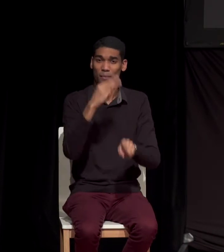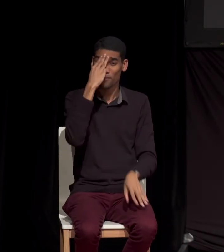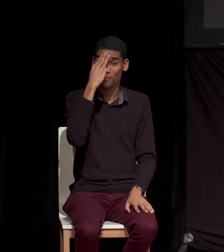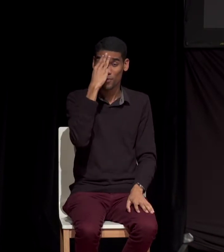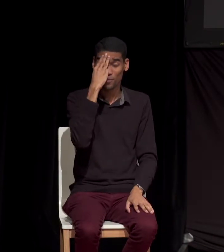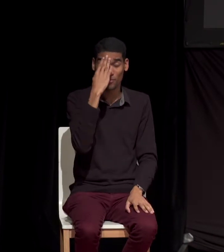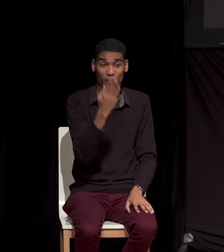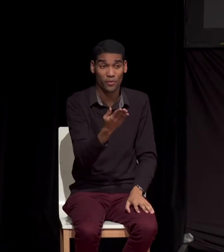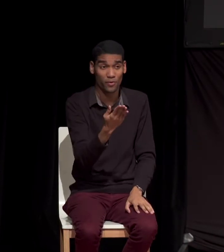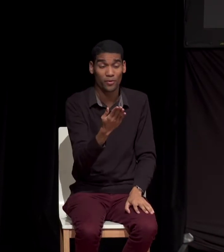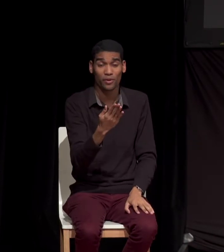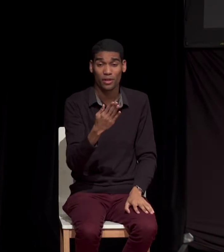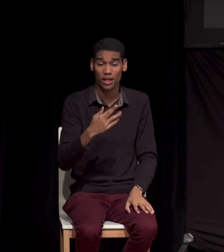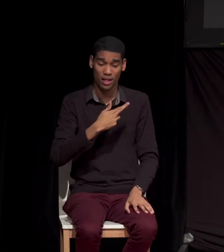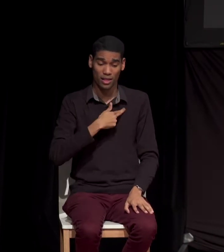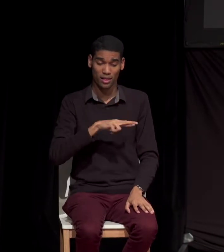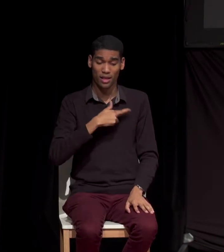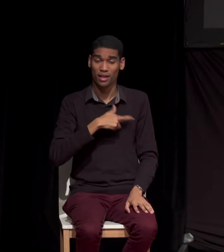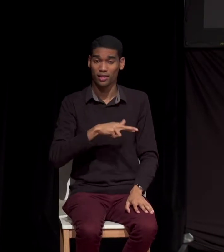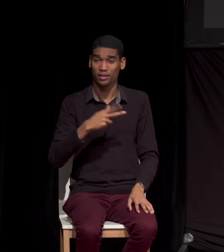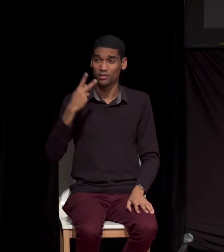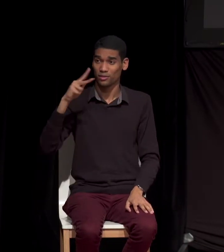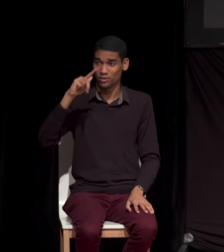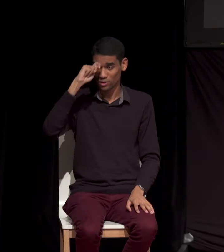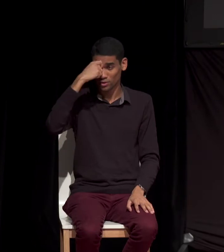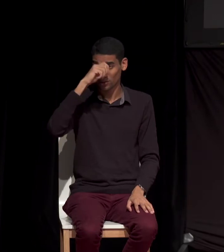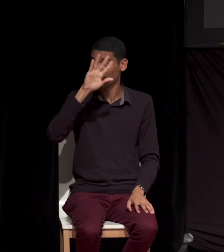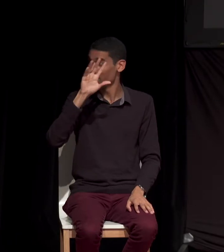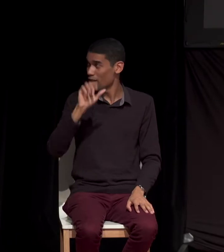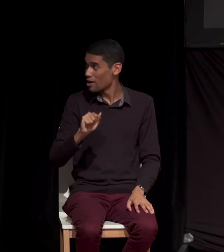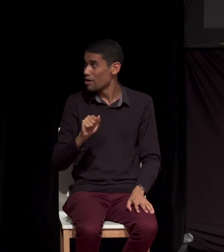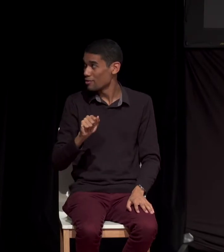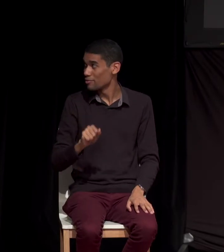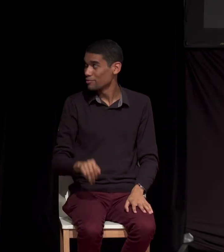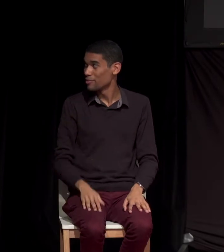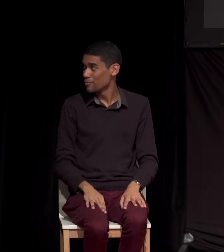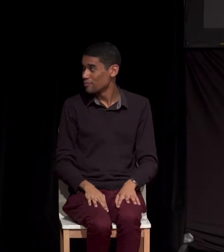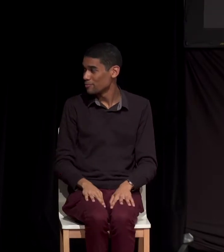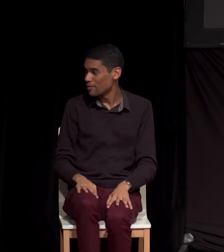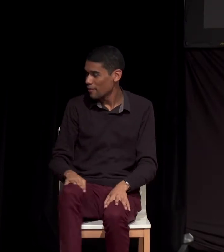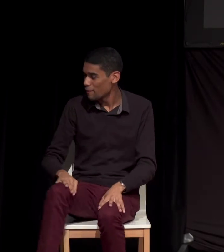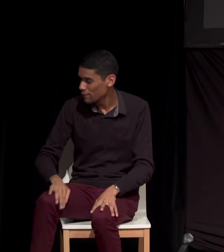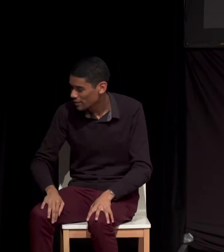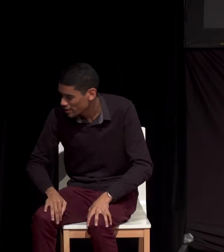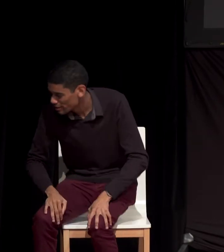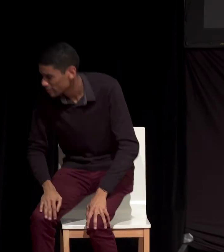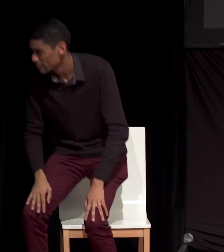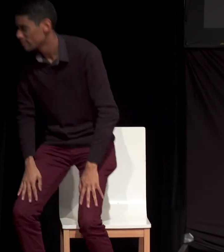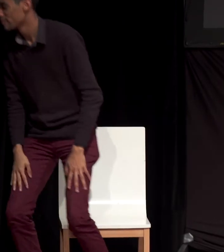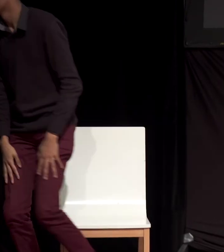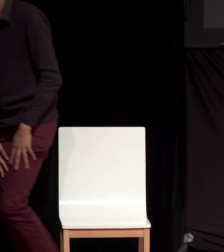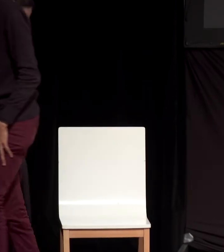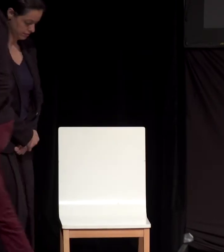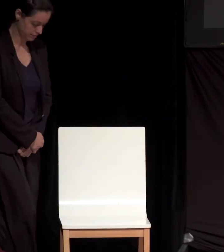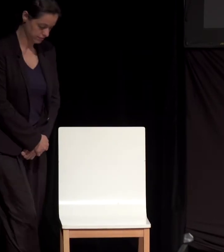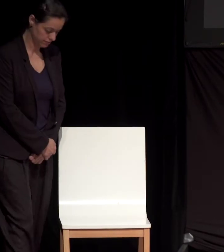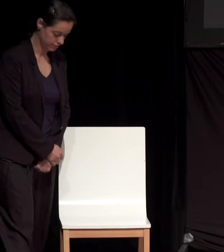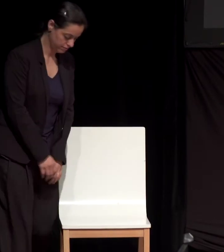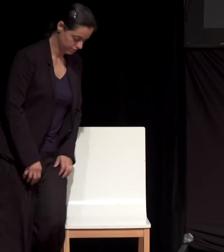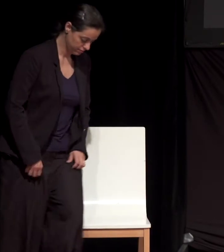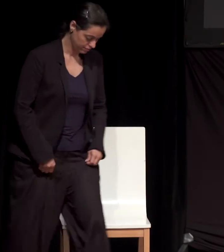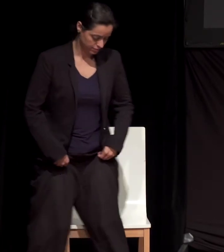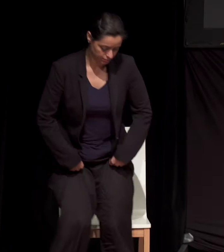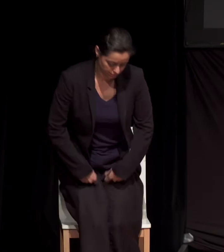memória das religiosidades afro-brasileiras, a memória desses artistas africanos e afro-brasileiros que estiveram aqui no